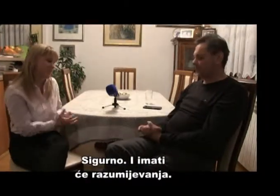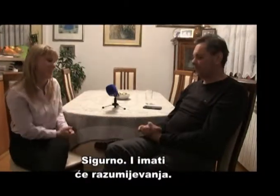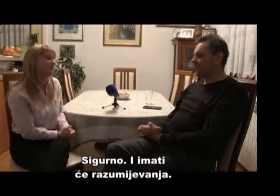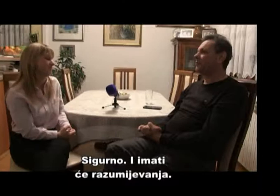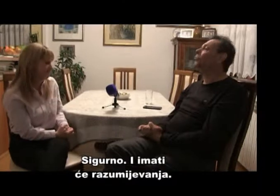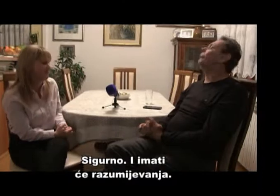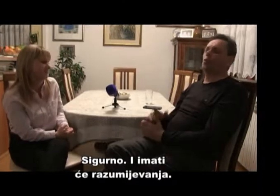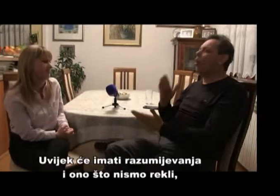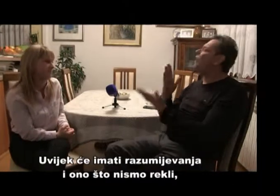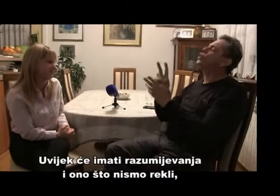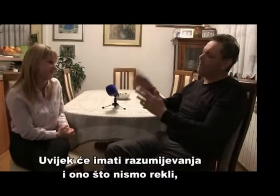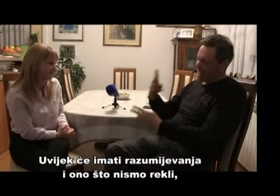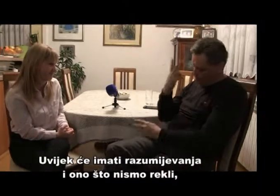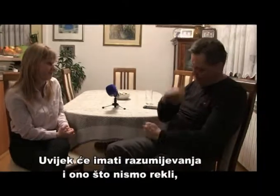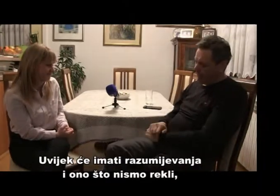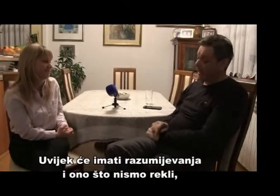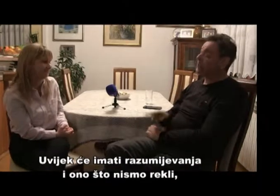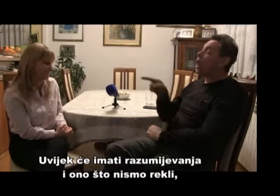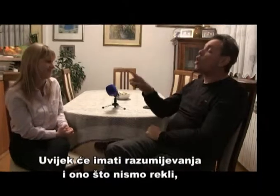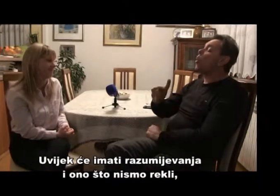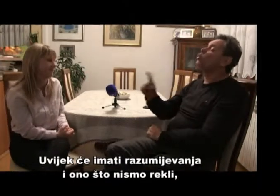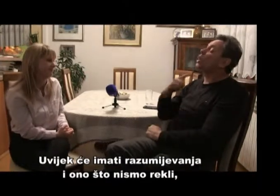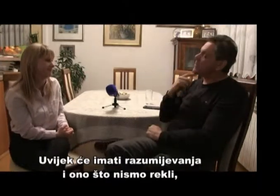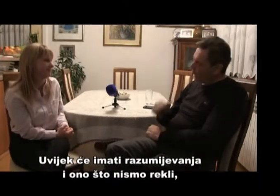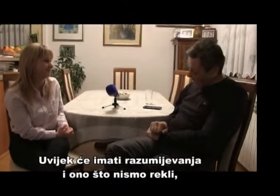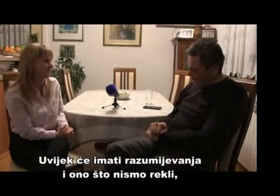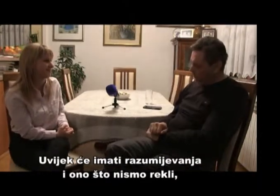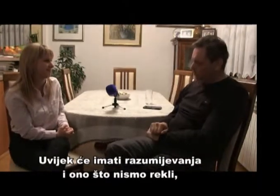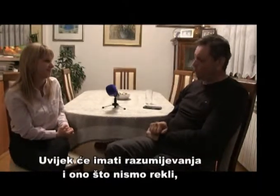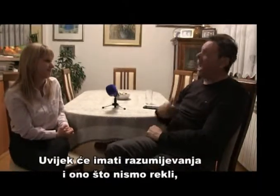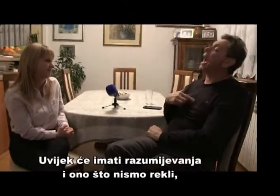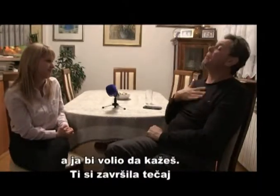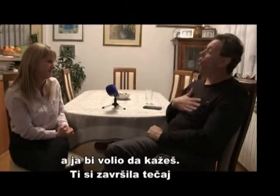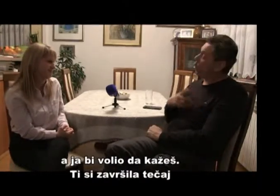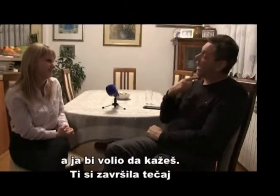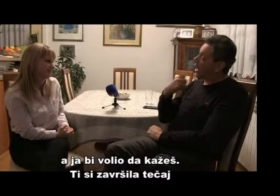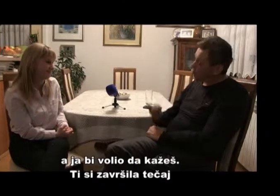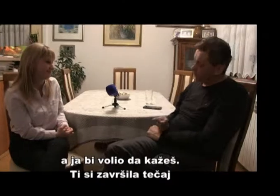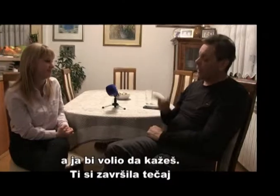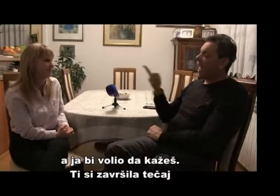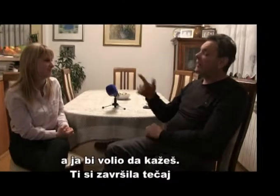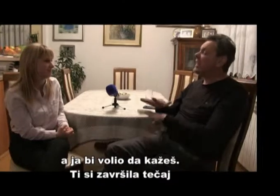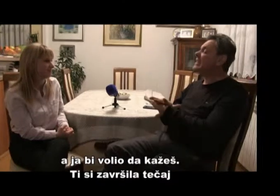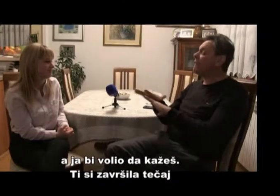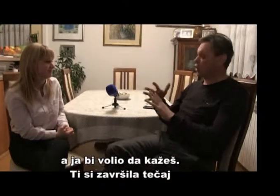razumijevanja. Uvijek će imati razumijevanja. I ono što nismo rekli, a ja bih volio da kažeš, ti si